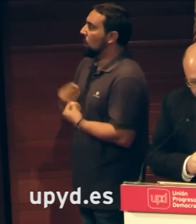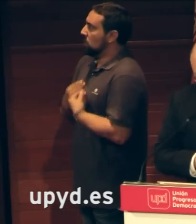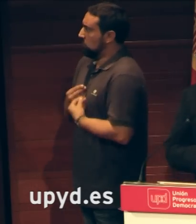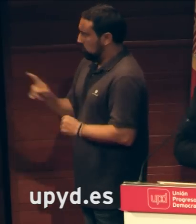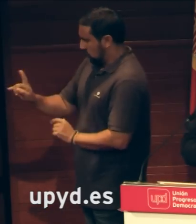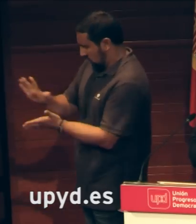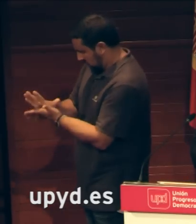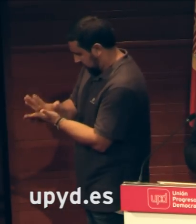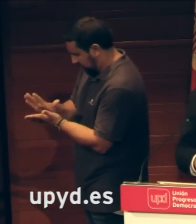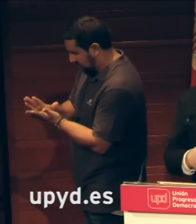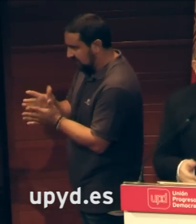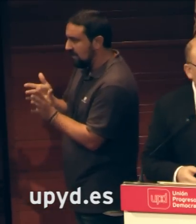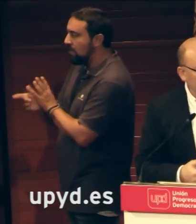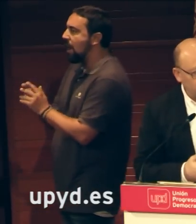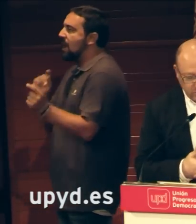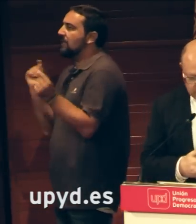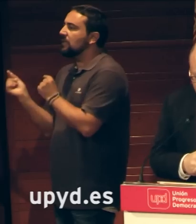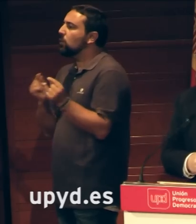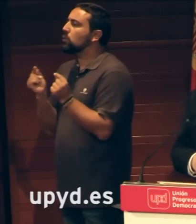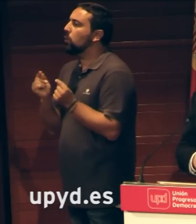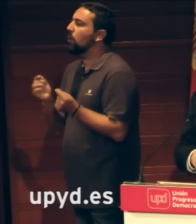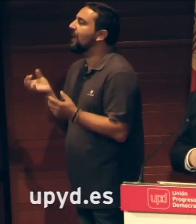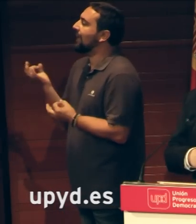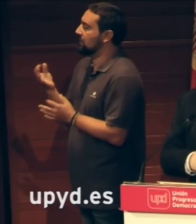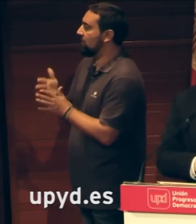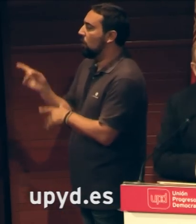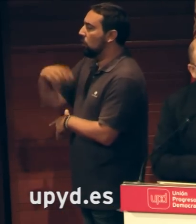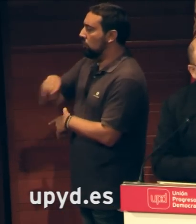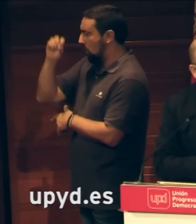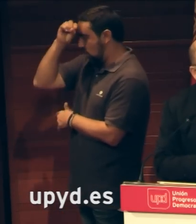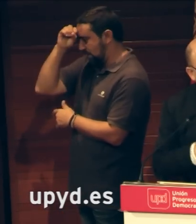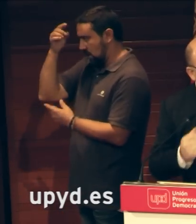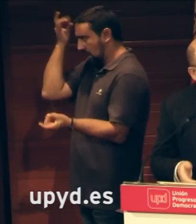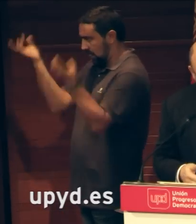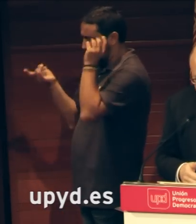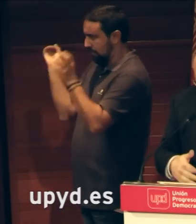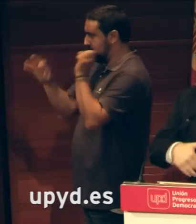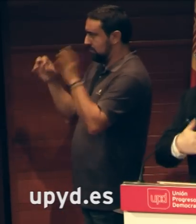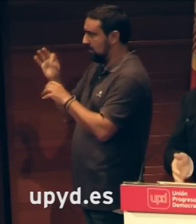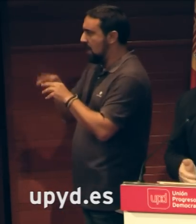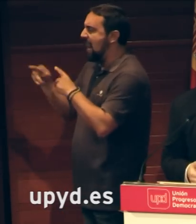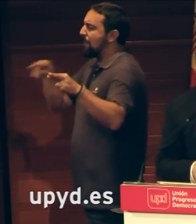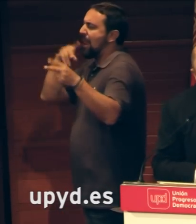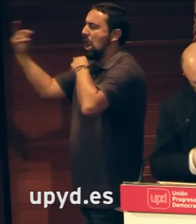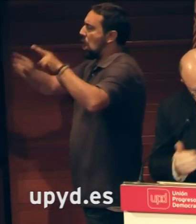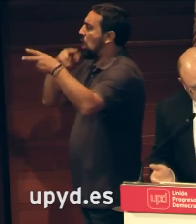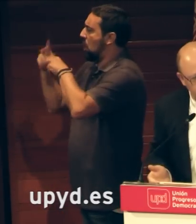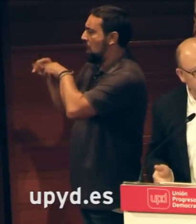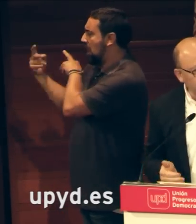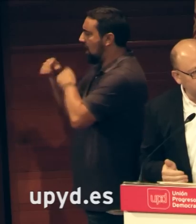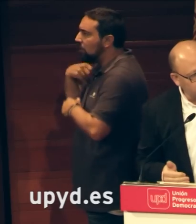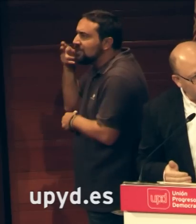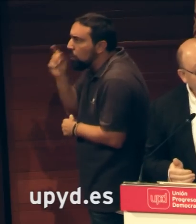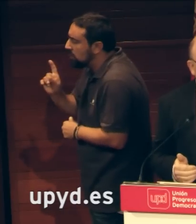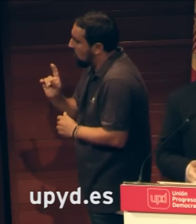asustéis. No va a ser una tertulia al uso en la que todo el mundo opina de cualquier cosa, nos escuchan y repiten siempre lo mismo. Intentaremos